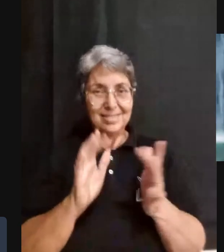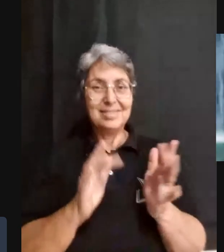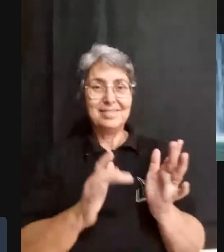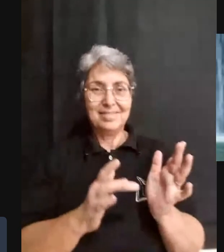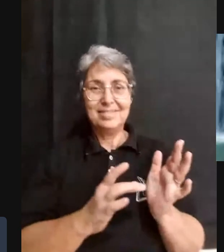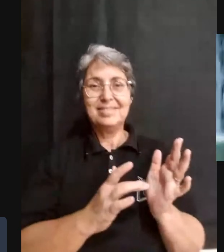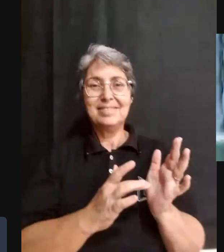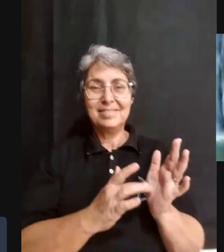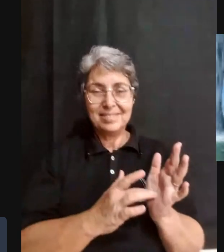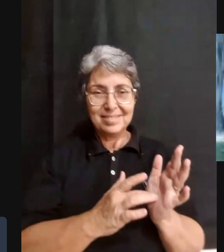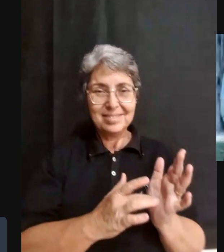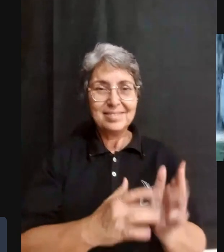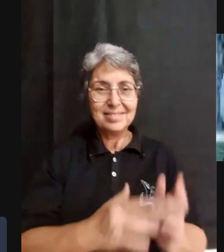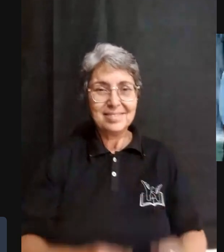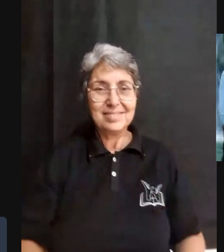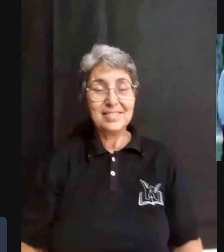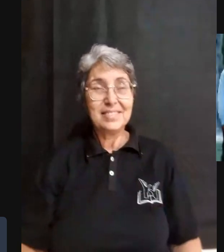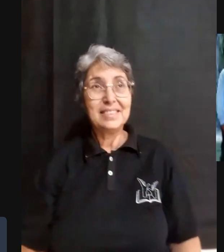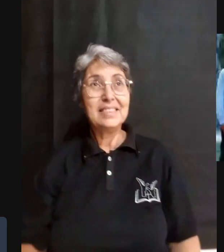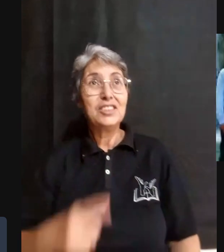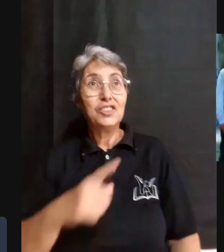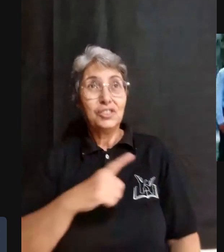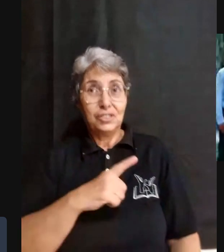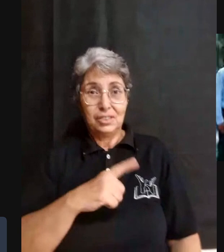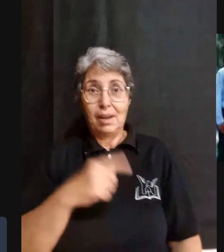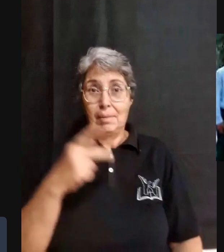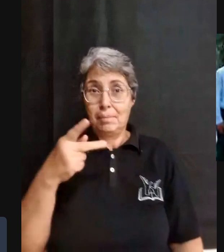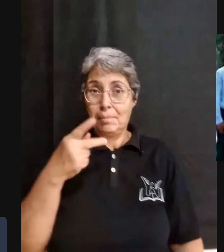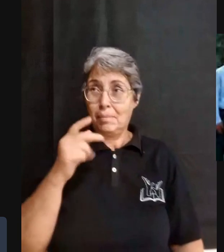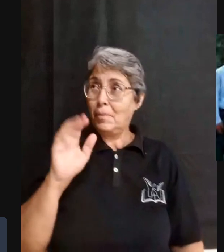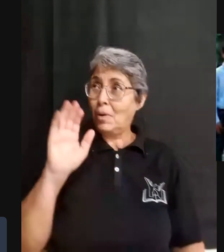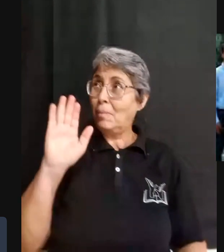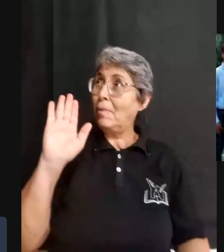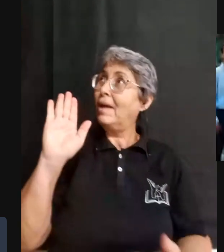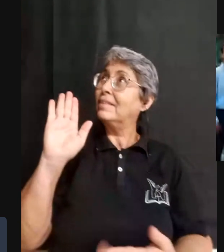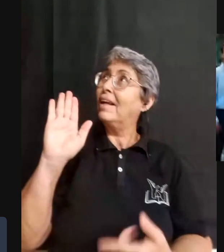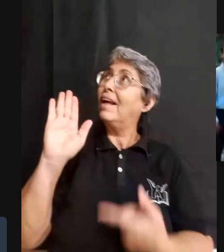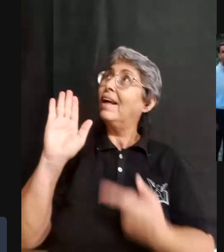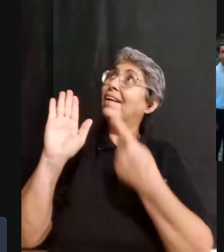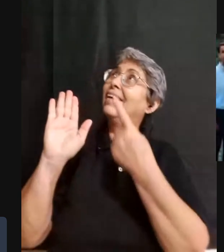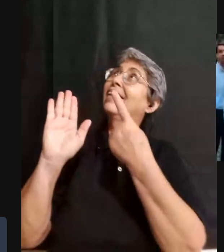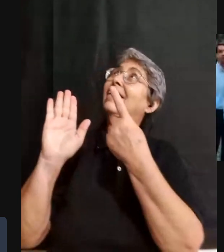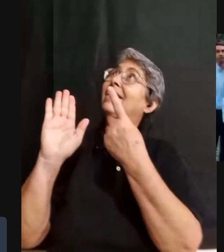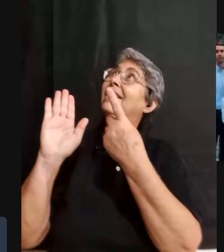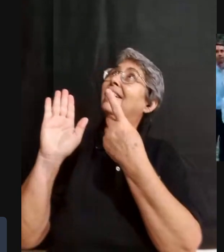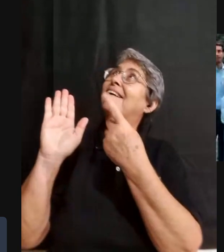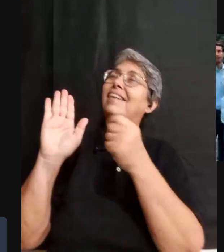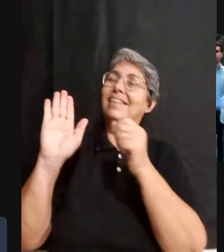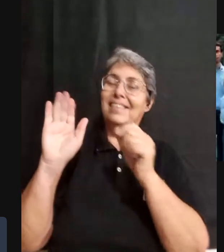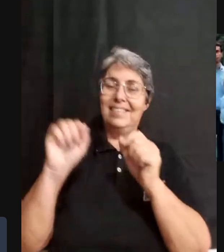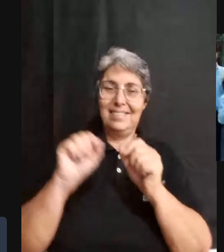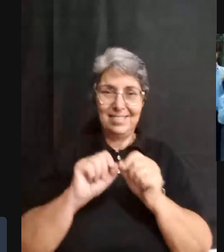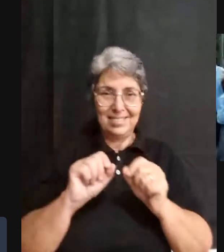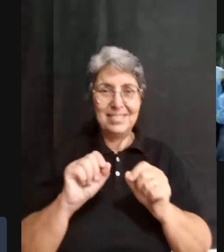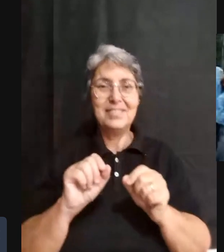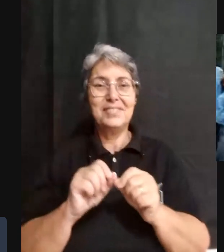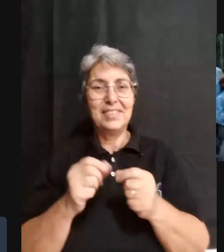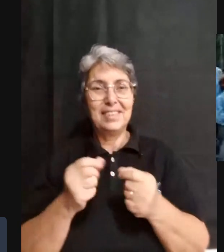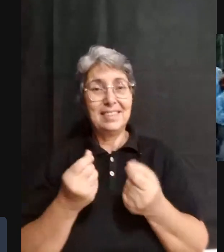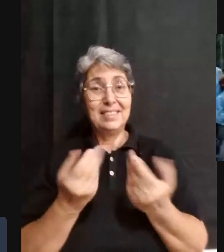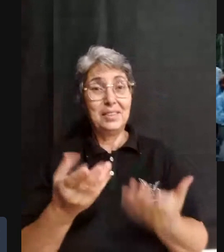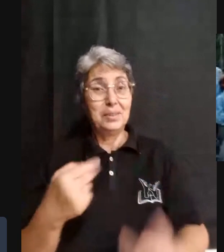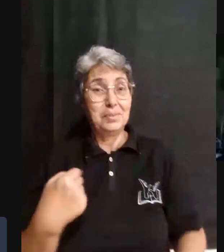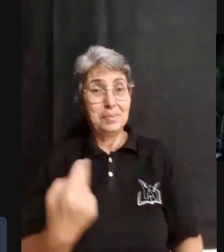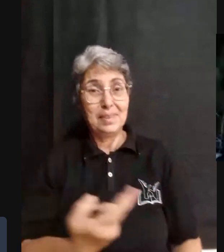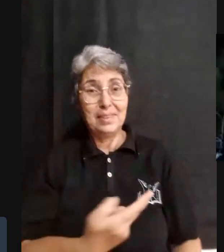Jesus é a promessa que Ele fez. Ele